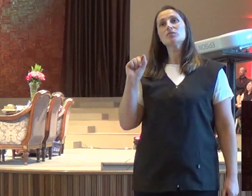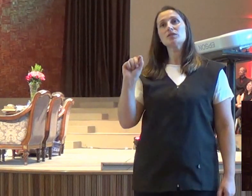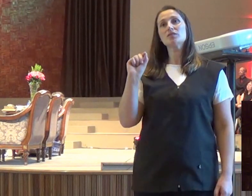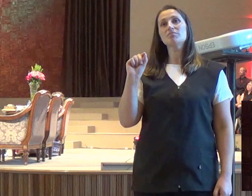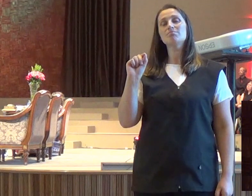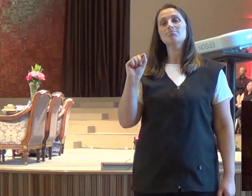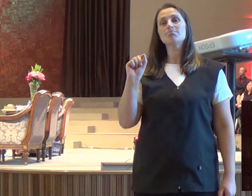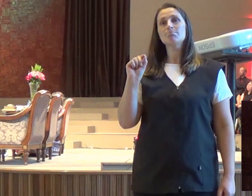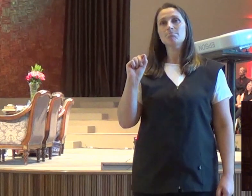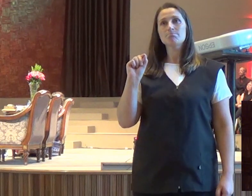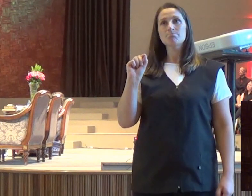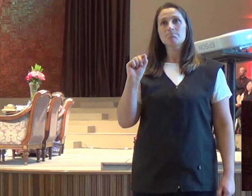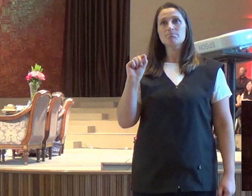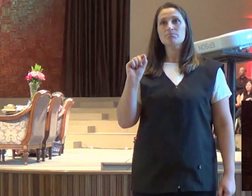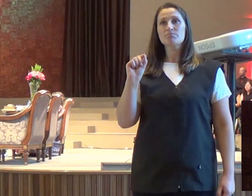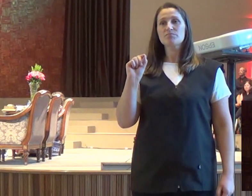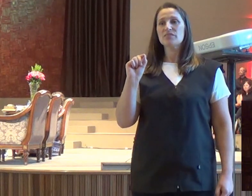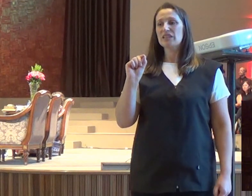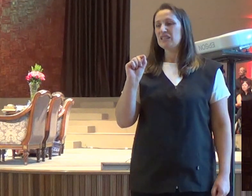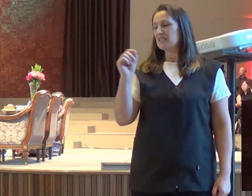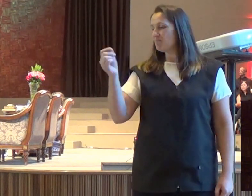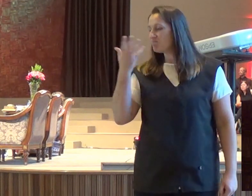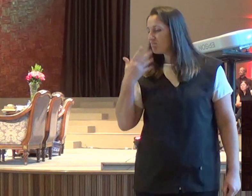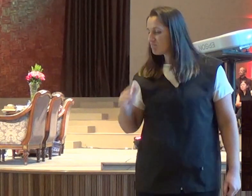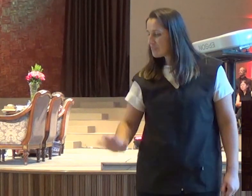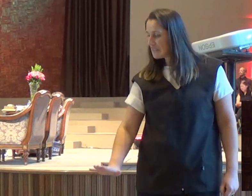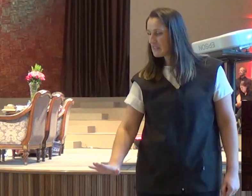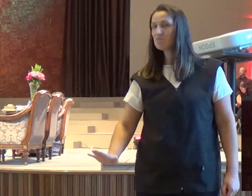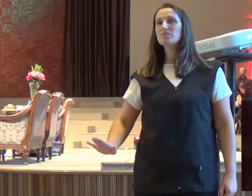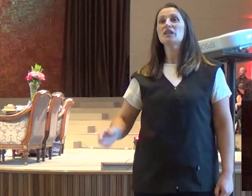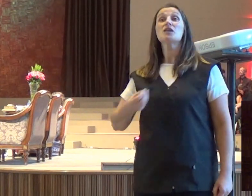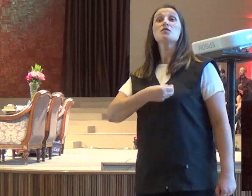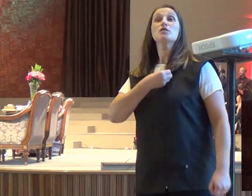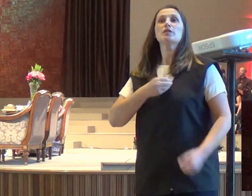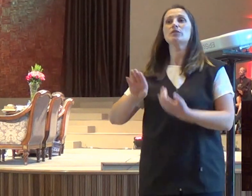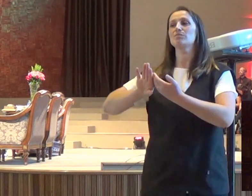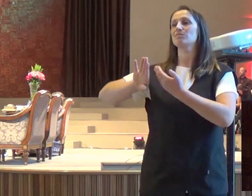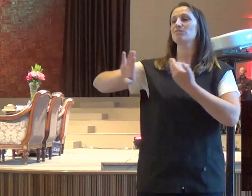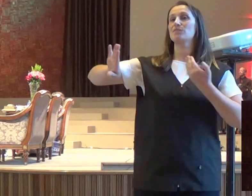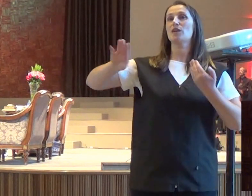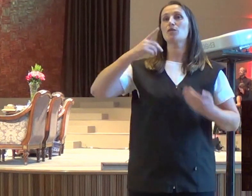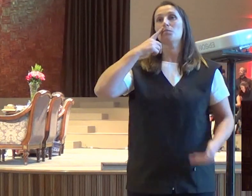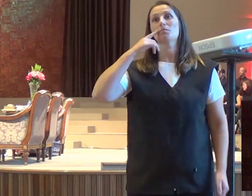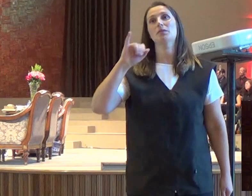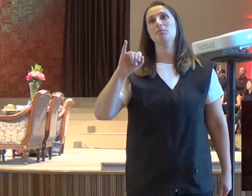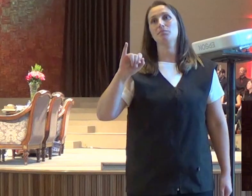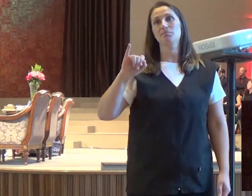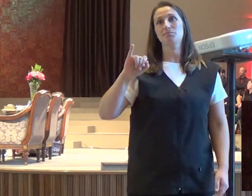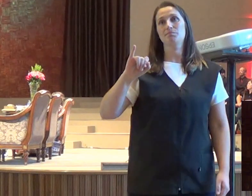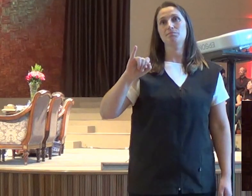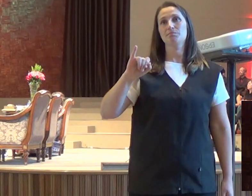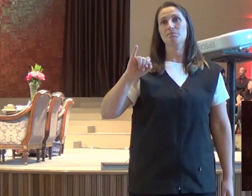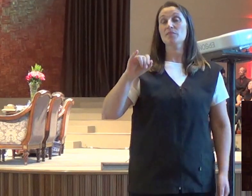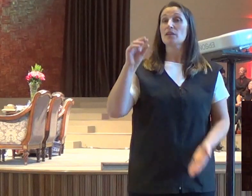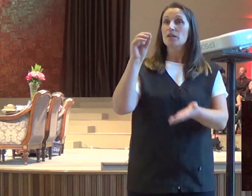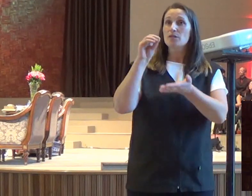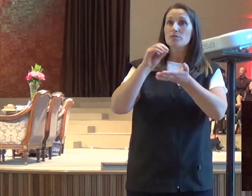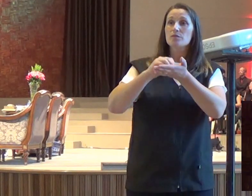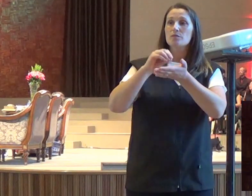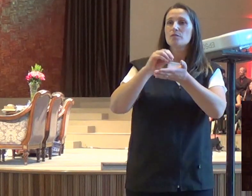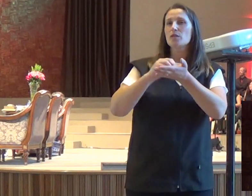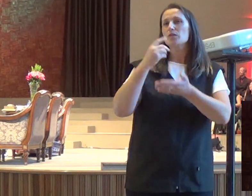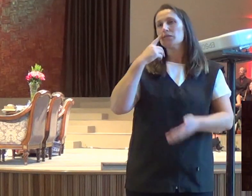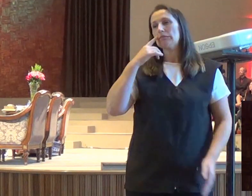porção significante da sua infância, vivendo longe dos pais. A falta de